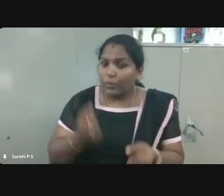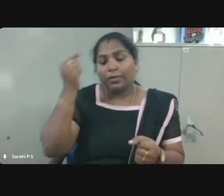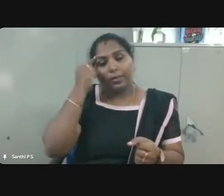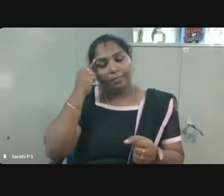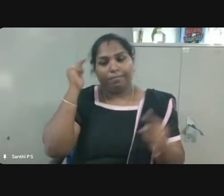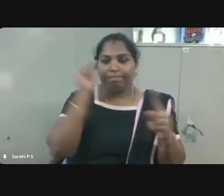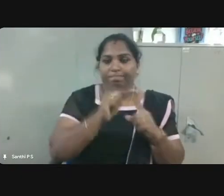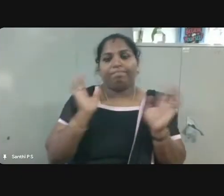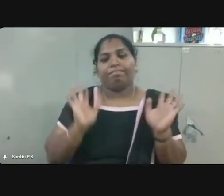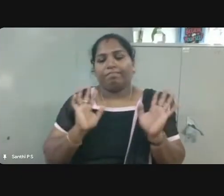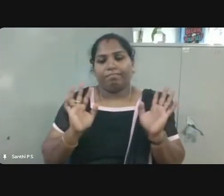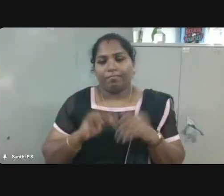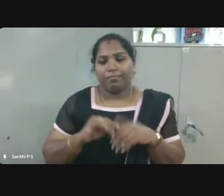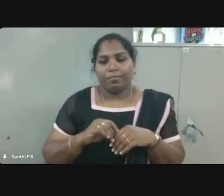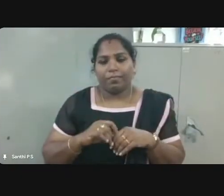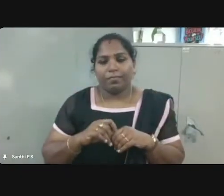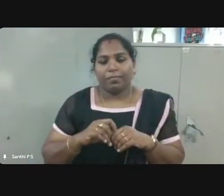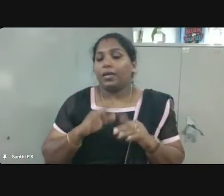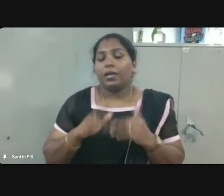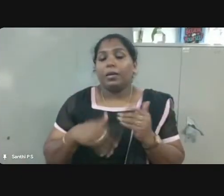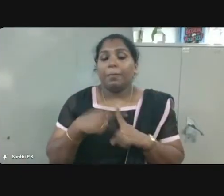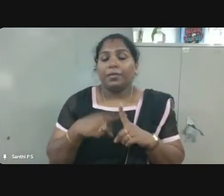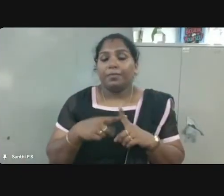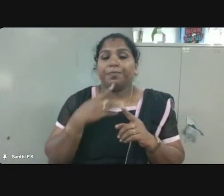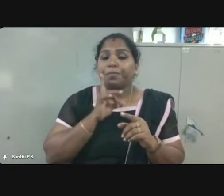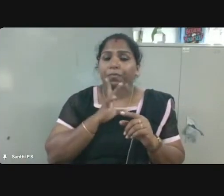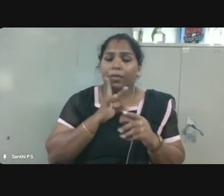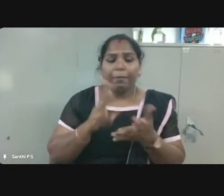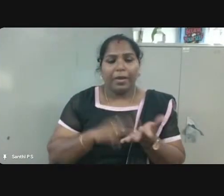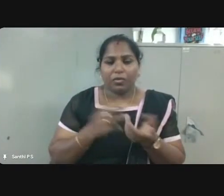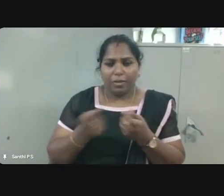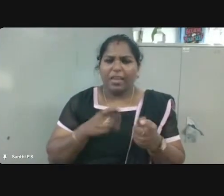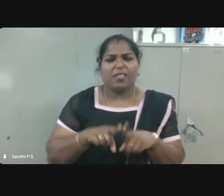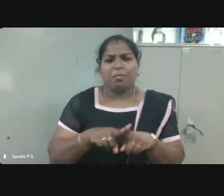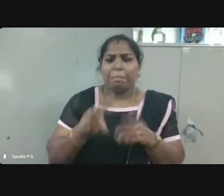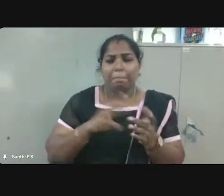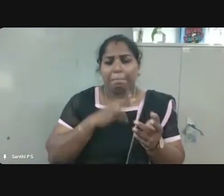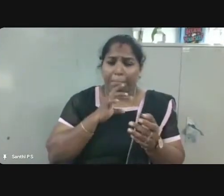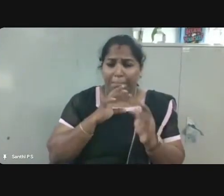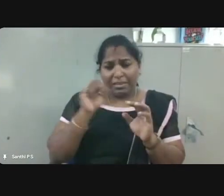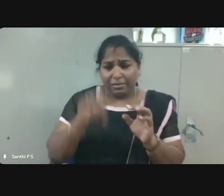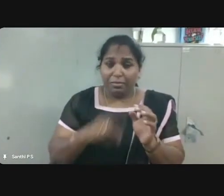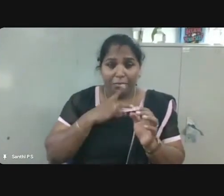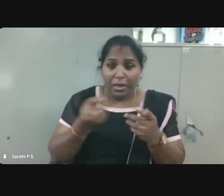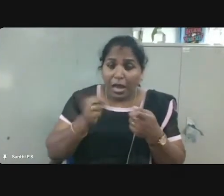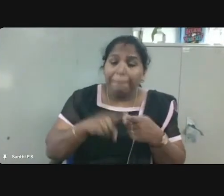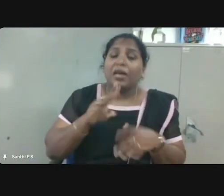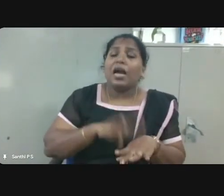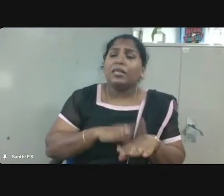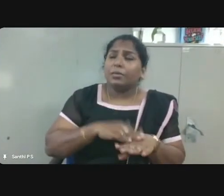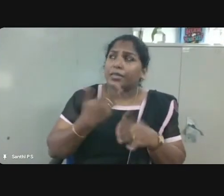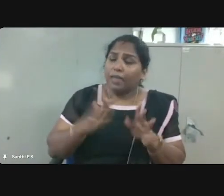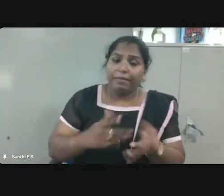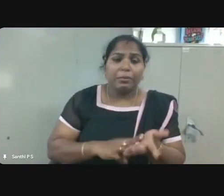ഉദ്ദേശം. ഇത് മാത്രമല്ല, ഇവർക്ക് പെയിൻ മാനേജ്മെന്റ്, അത് വേദന വന്നാൽ അതിനെ എങ്ങനെ നമുക്ക് ഫേസ് ചെയ്യണം,